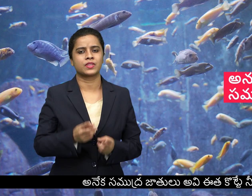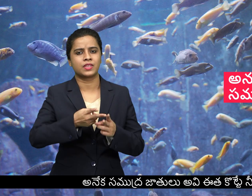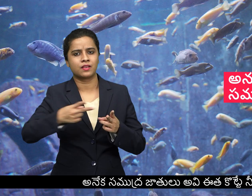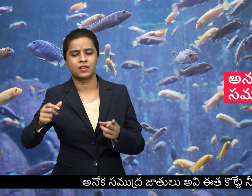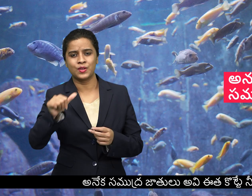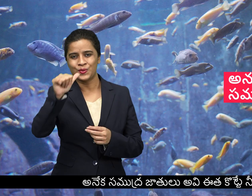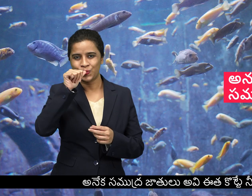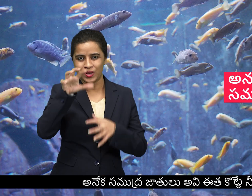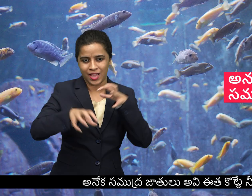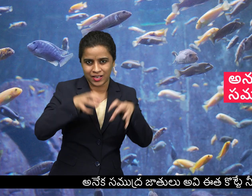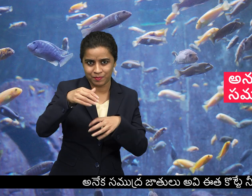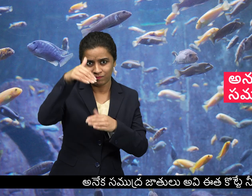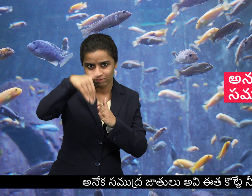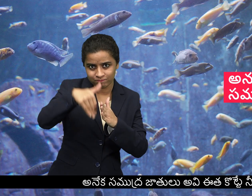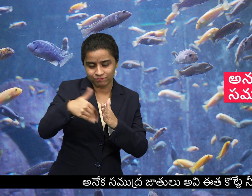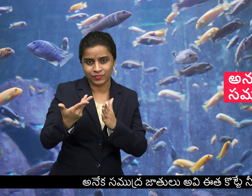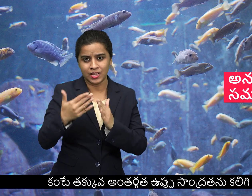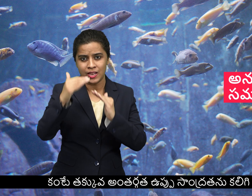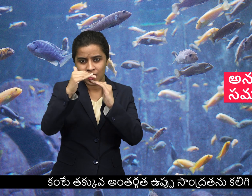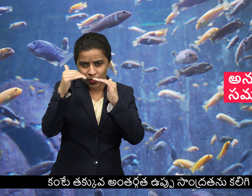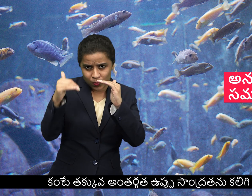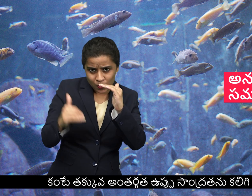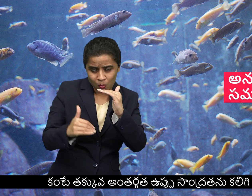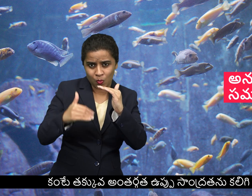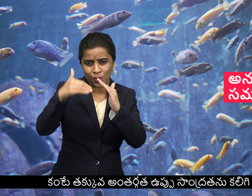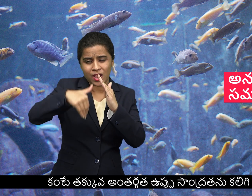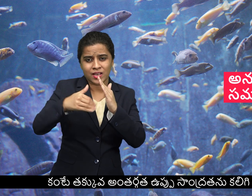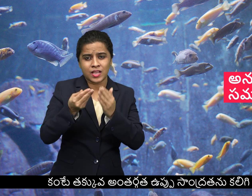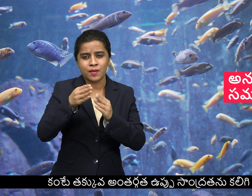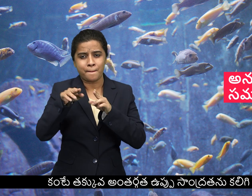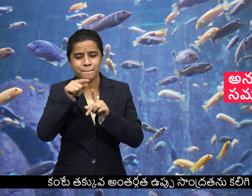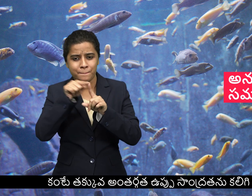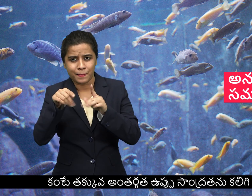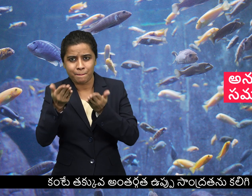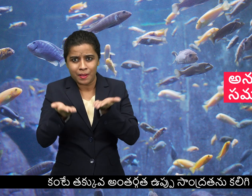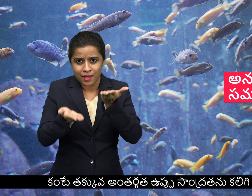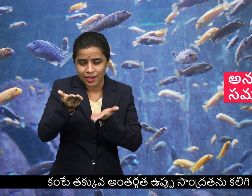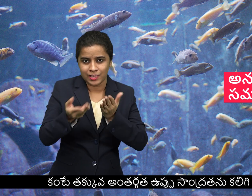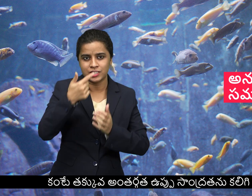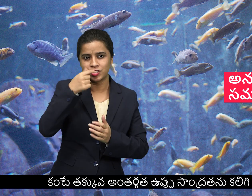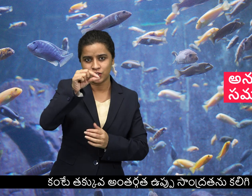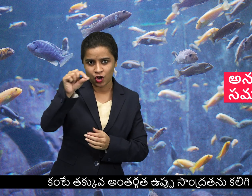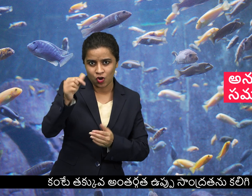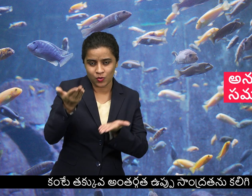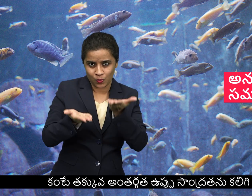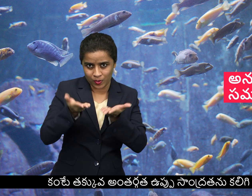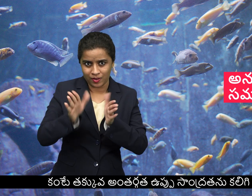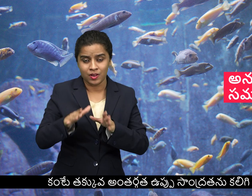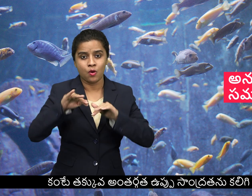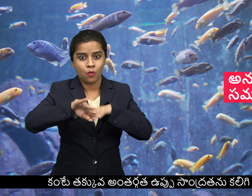అనేక సముద్ర జాతులు అవి ఈత కొట్టే నీటి కంటే తక్కువ అంతర్గత ఉప్పు సాంద్రతను కలిగి